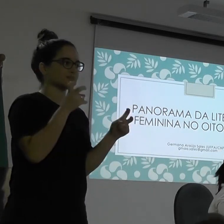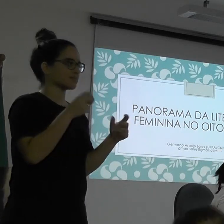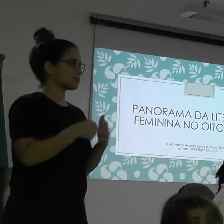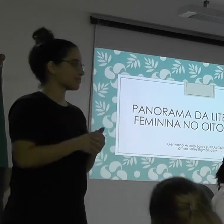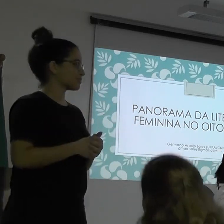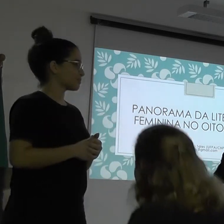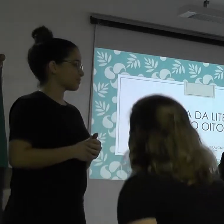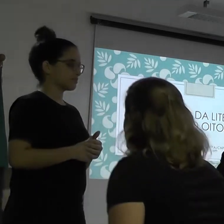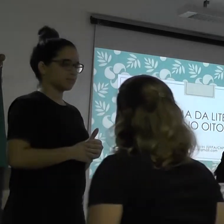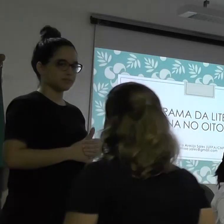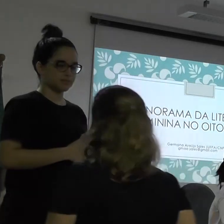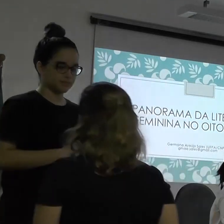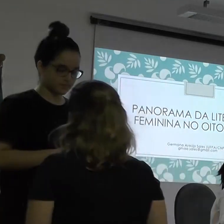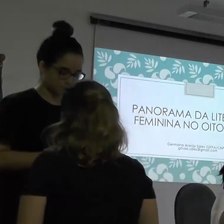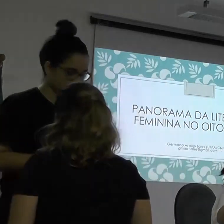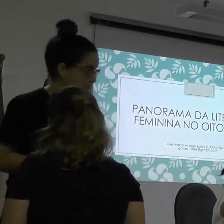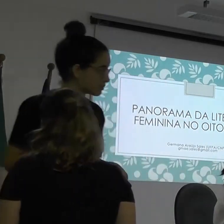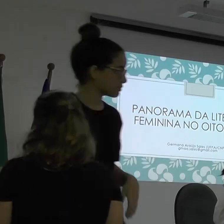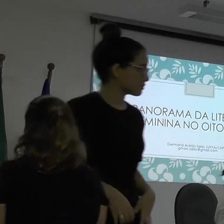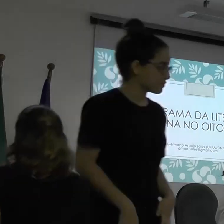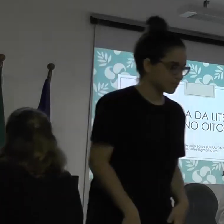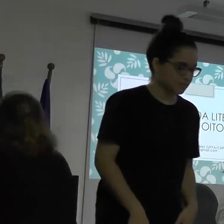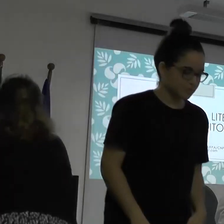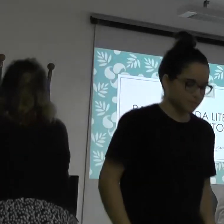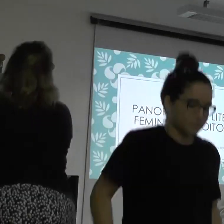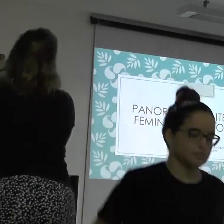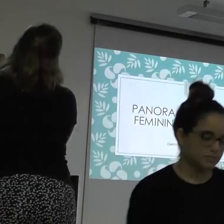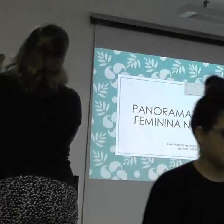Pode. Quer falar aqui, Marie?